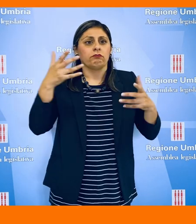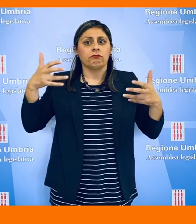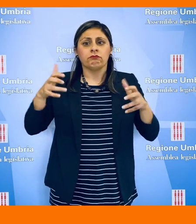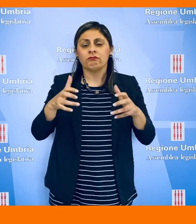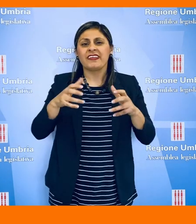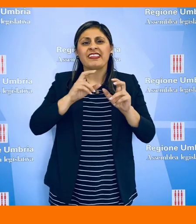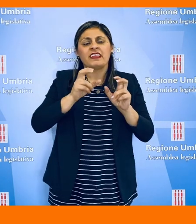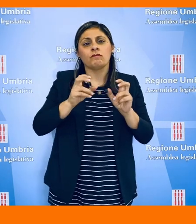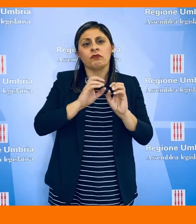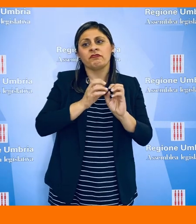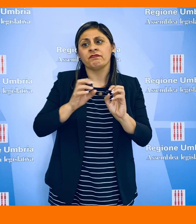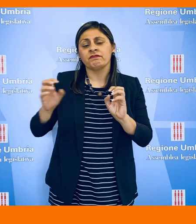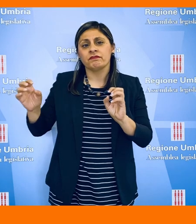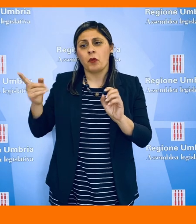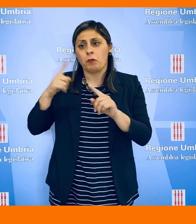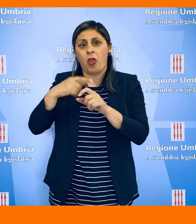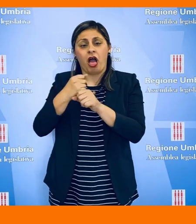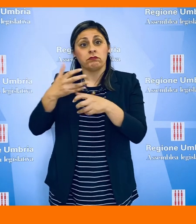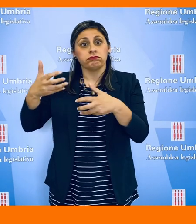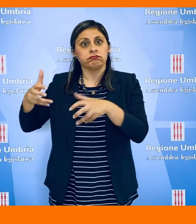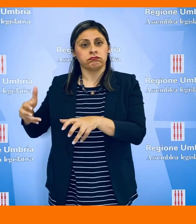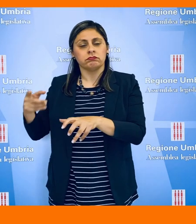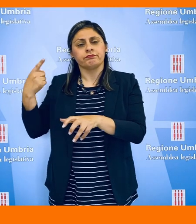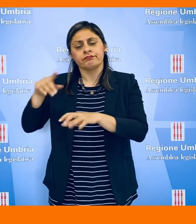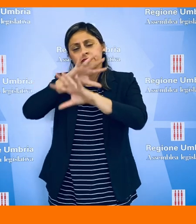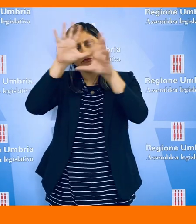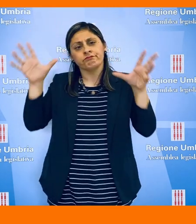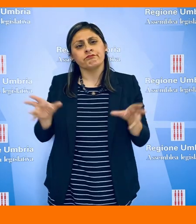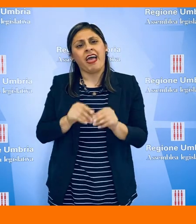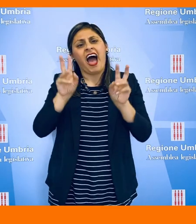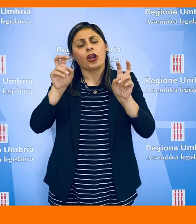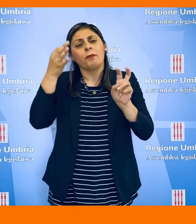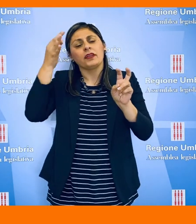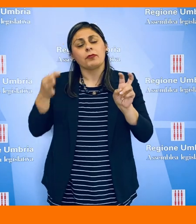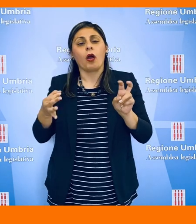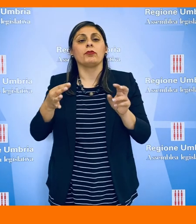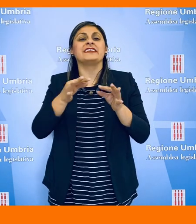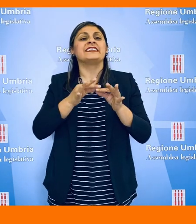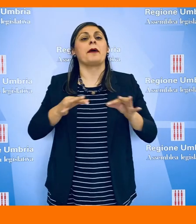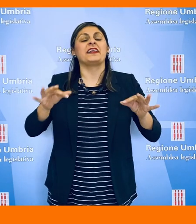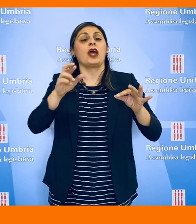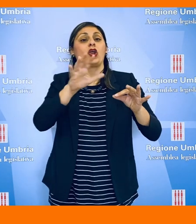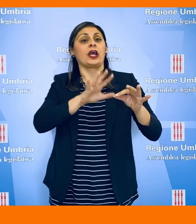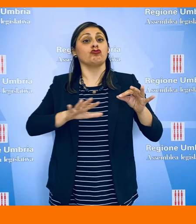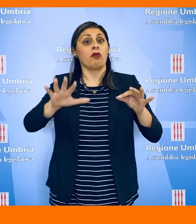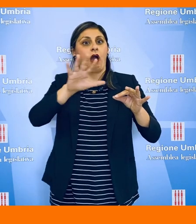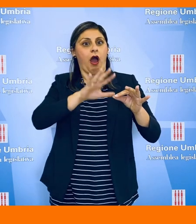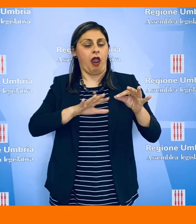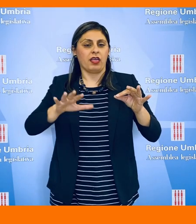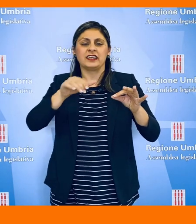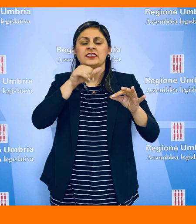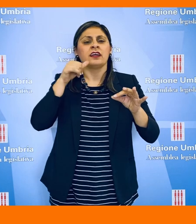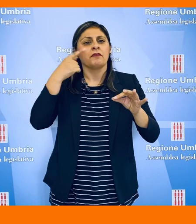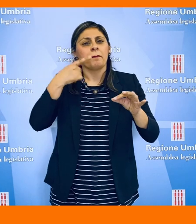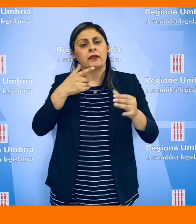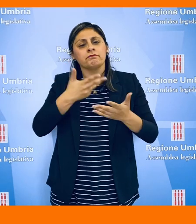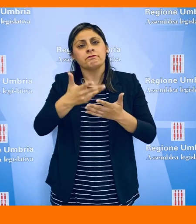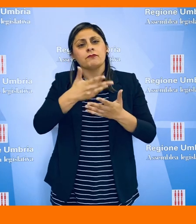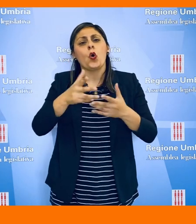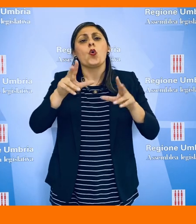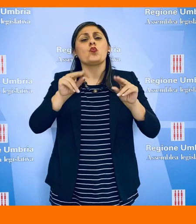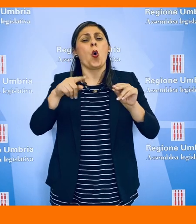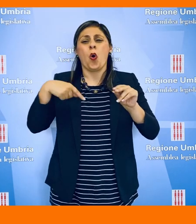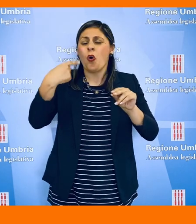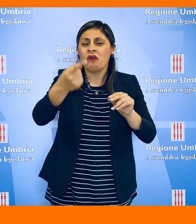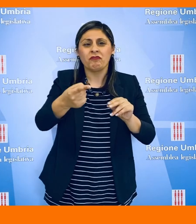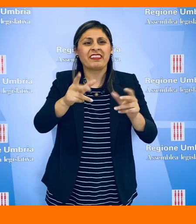pluralismo informativo e sull'occupazione sono stati al centro del seminario del Comitato regionale per le comunicazioni dedicato al nuovo